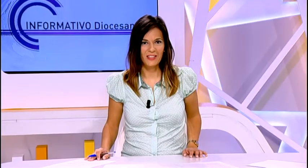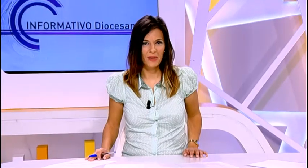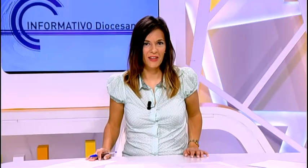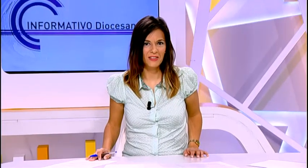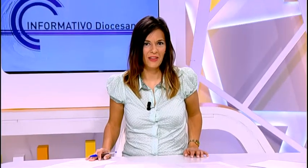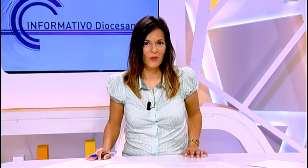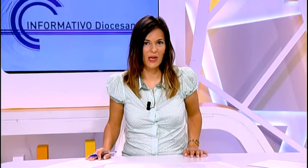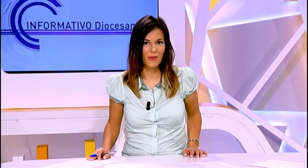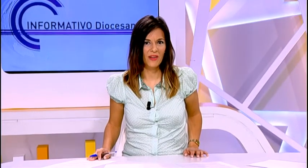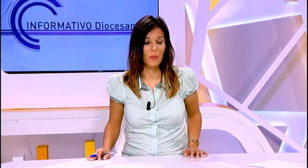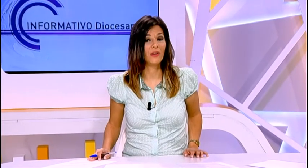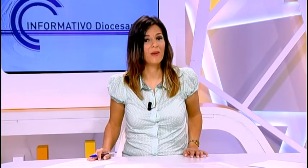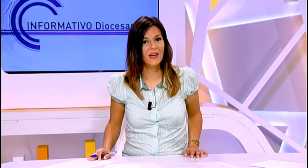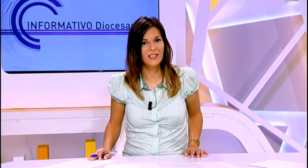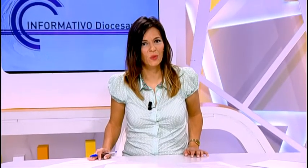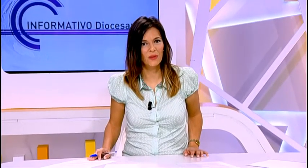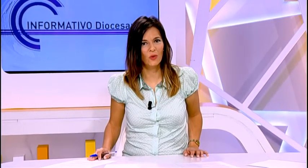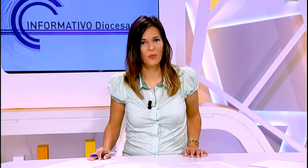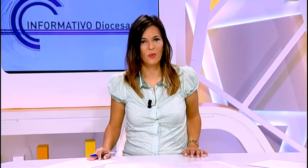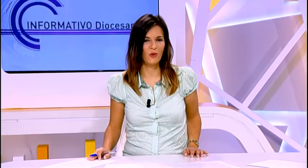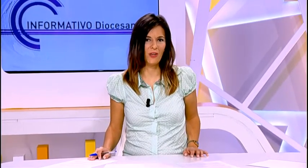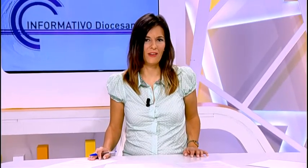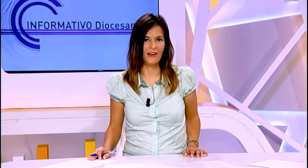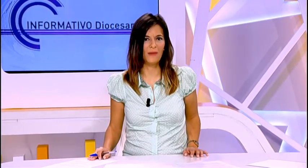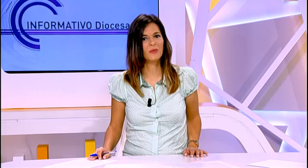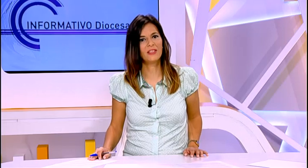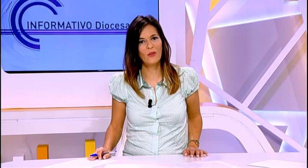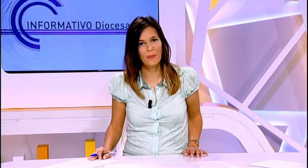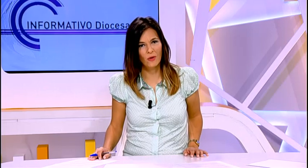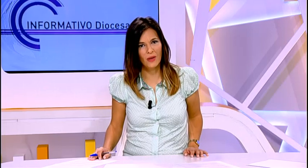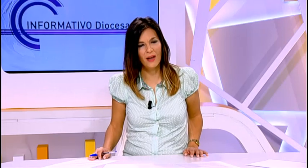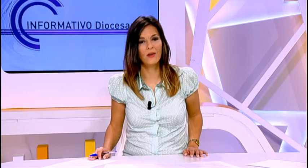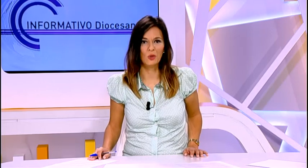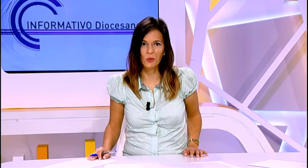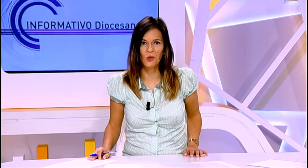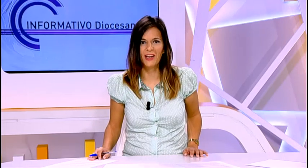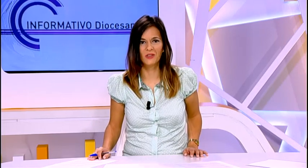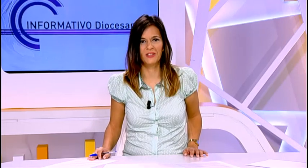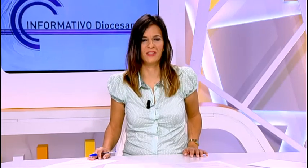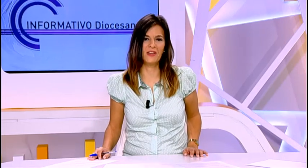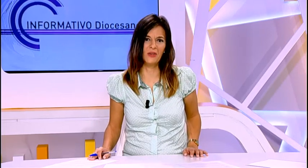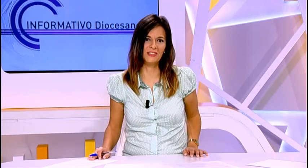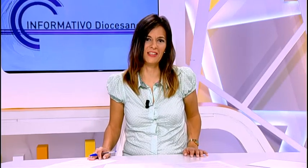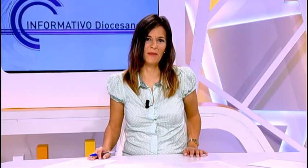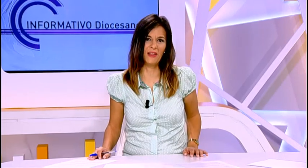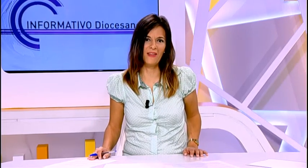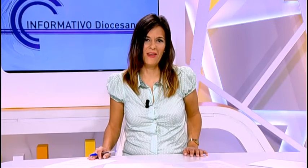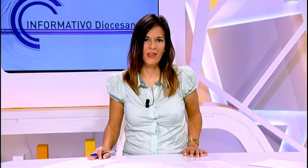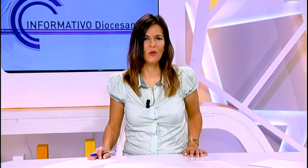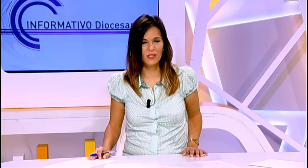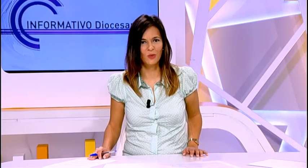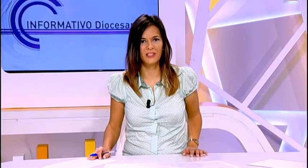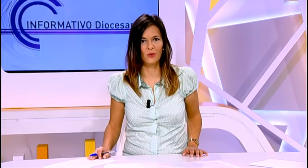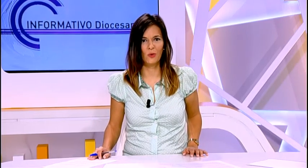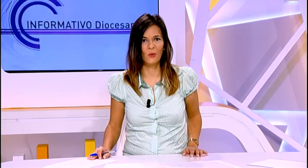La parroquia Santa María del Silencio acaba de poner en marcha su centro de promoción integral. Hemos visitado la parroquia y los nuevos locales donde se desarrolla esta actividad